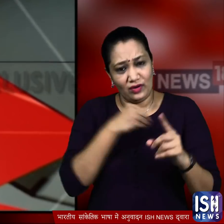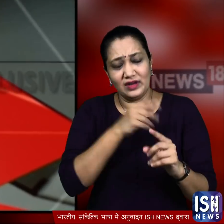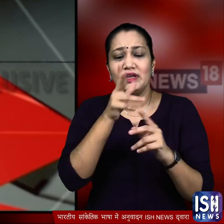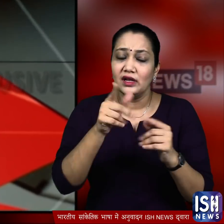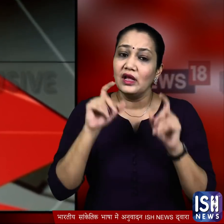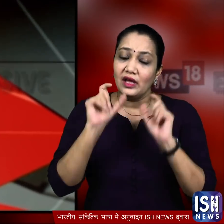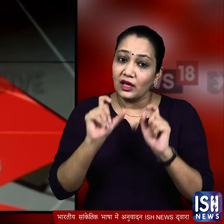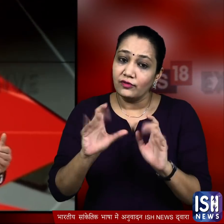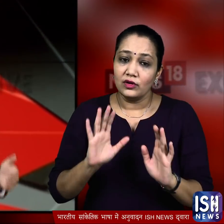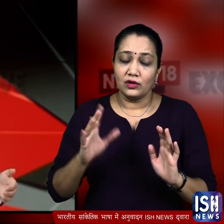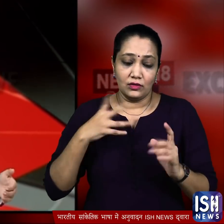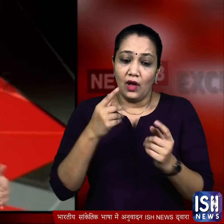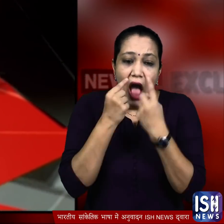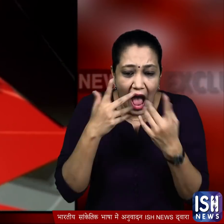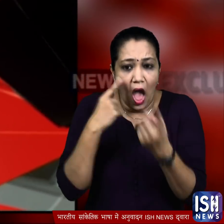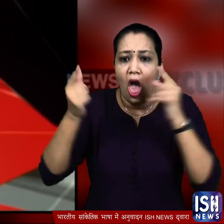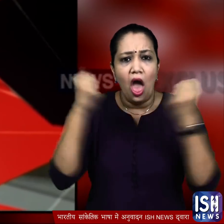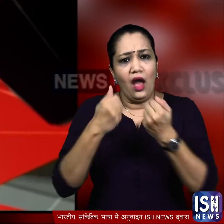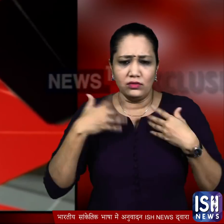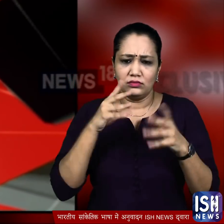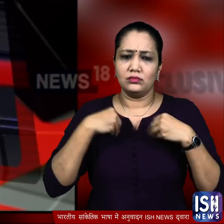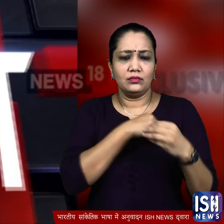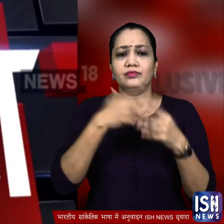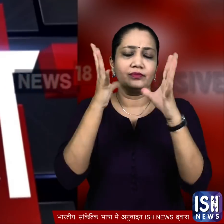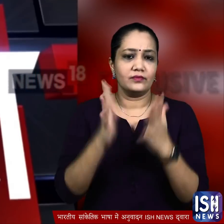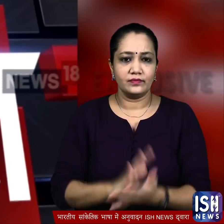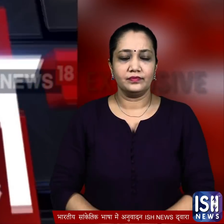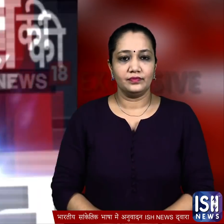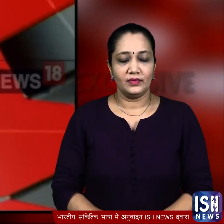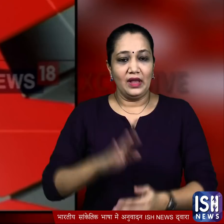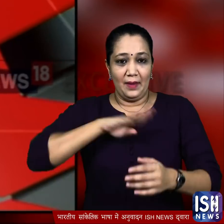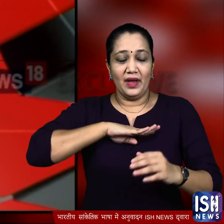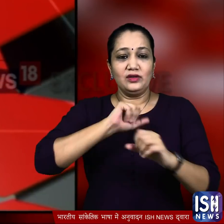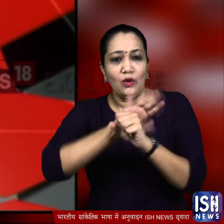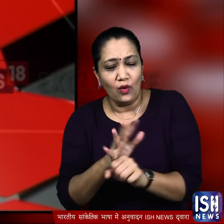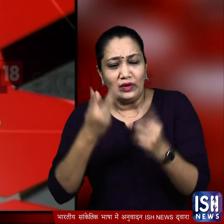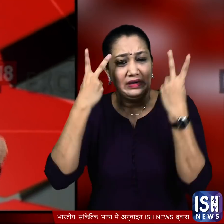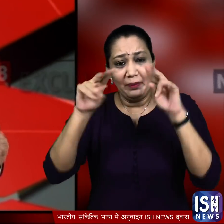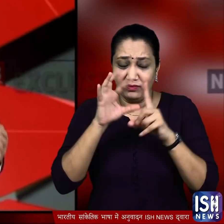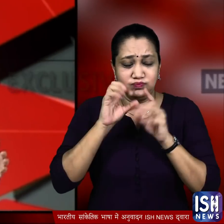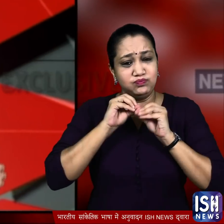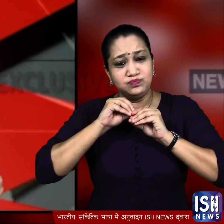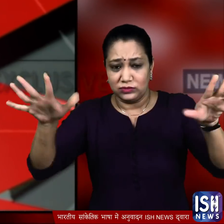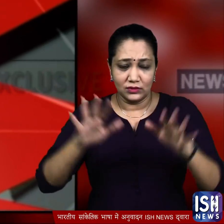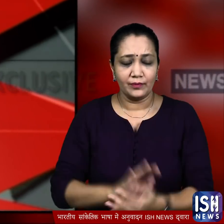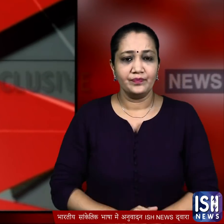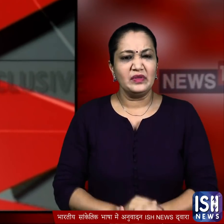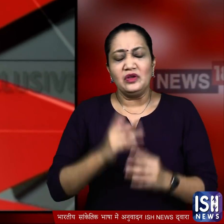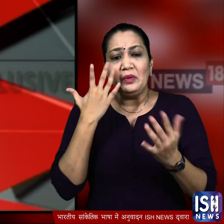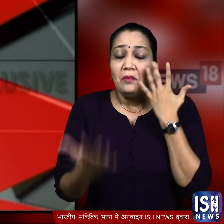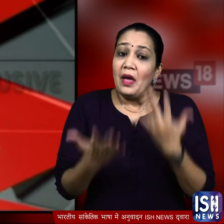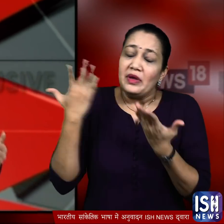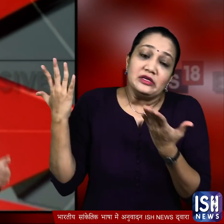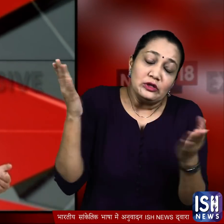भी चेतावनी दे दी कि ऐसे माहौल में वो इलाज कैसे कर पाएंगे। महाराष्ट्र में कोरोना से बेकाबू होते हालात को देखते